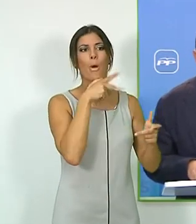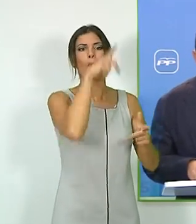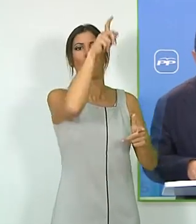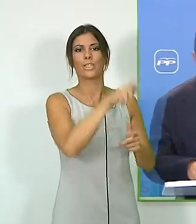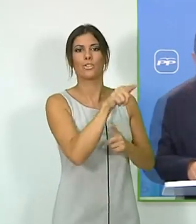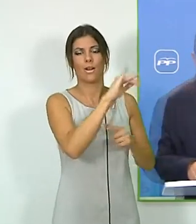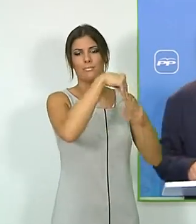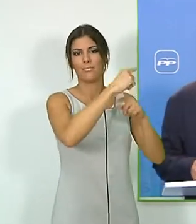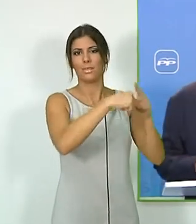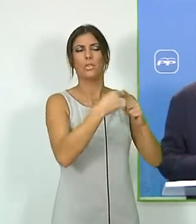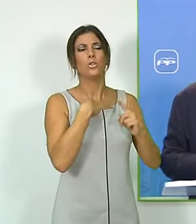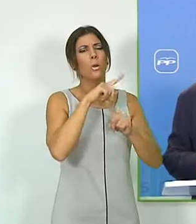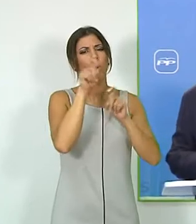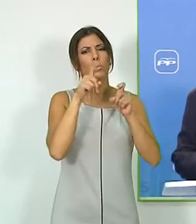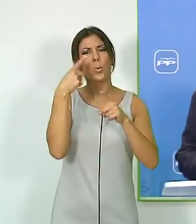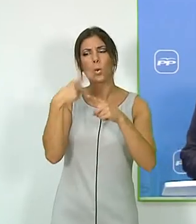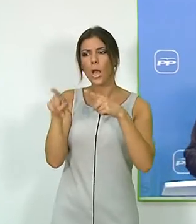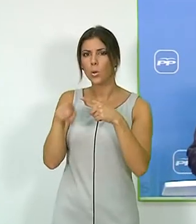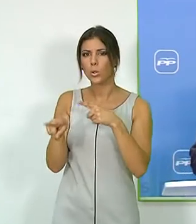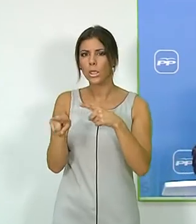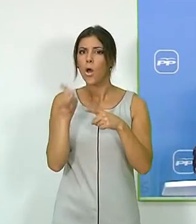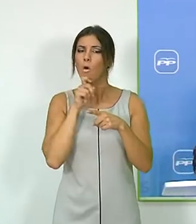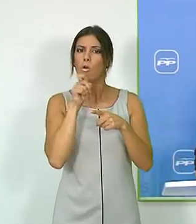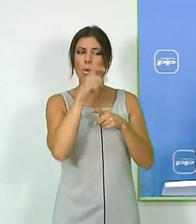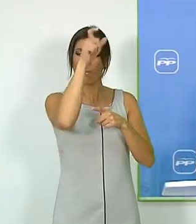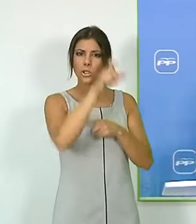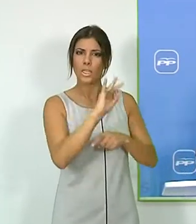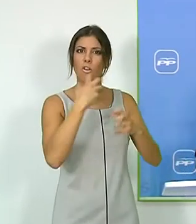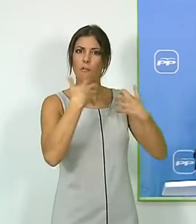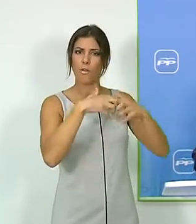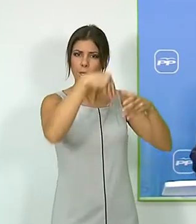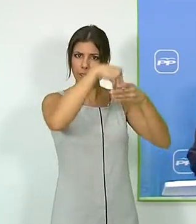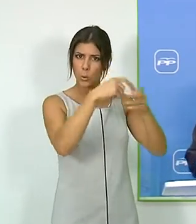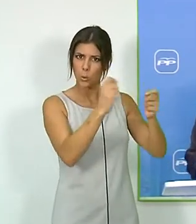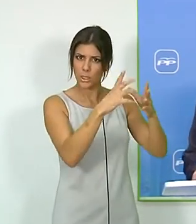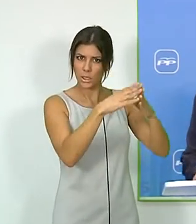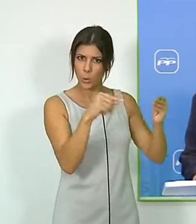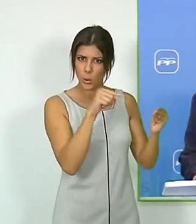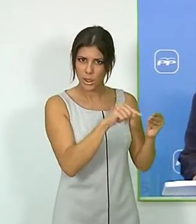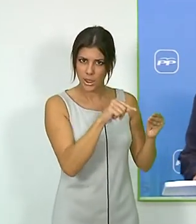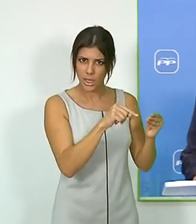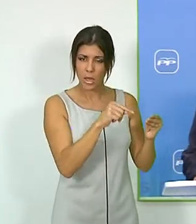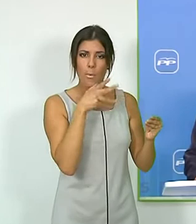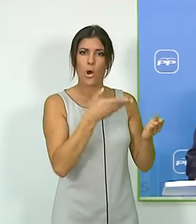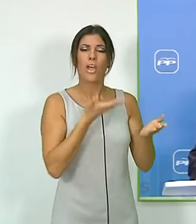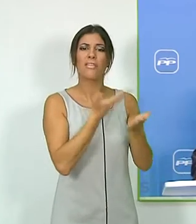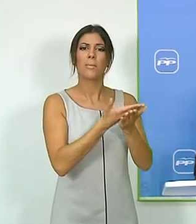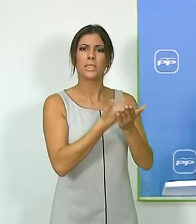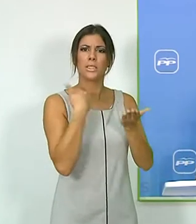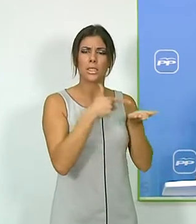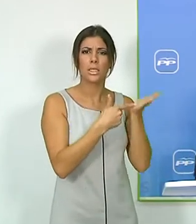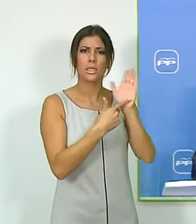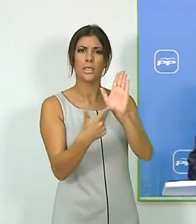a su persona. Pero yo le pregunto una cosa, ¿cómo si es funcionaria de la Junta de Andalucía en la demanda